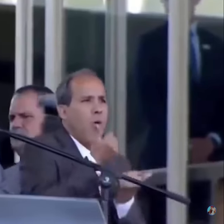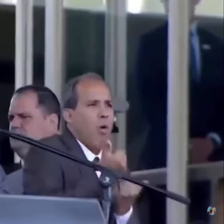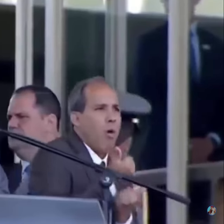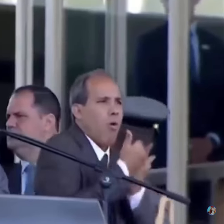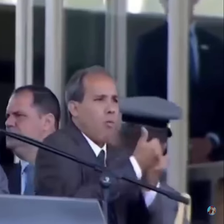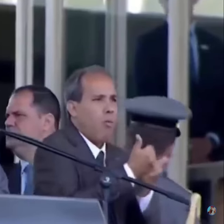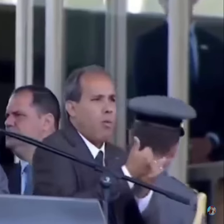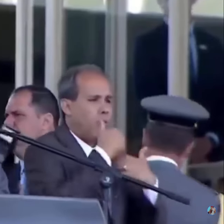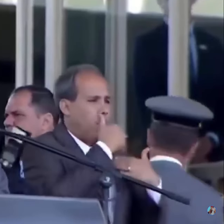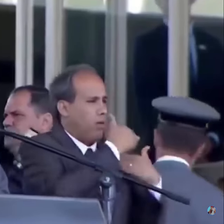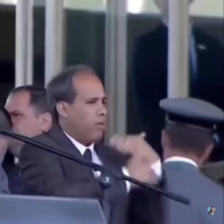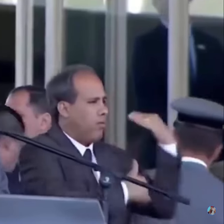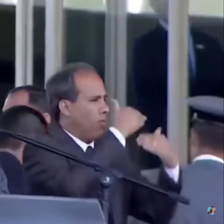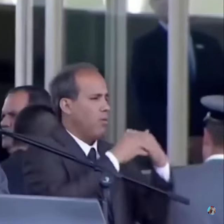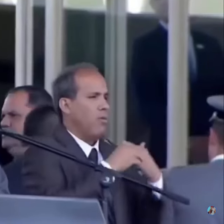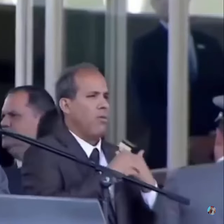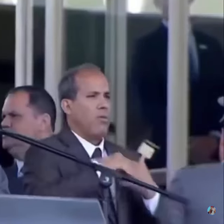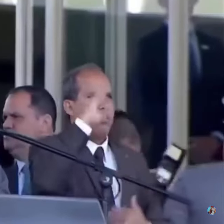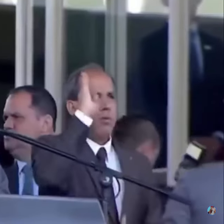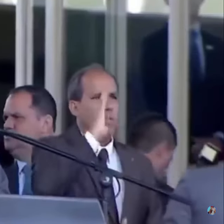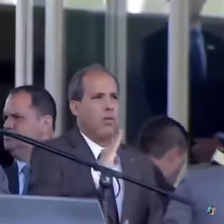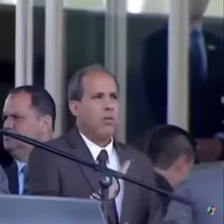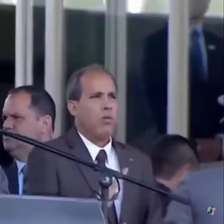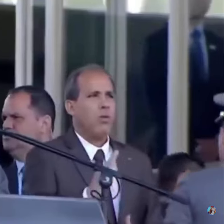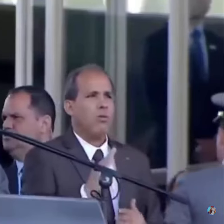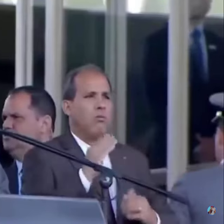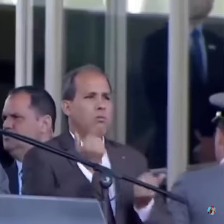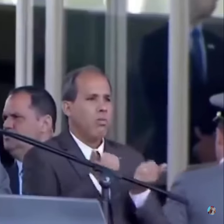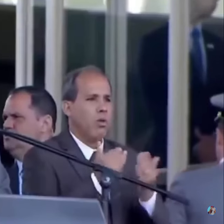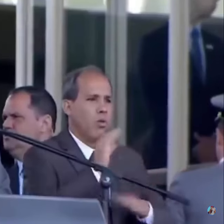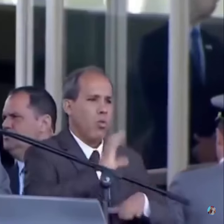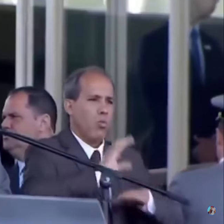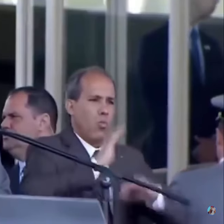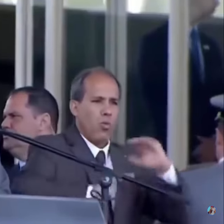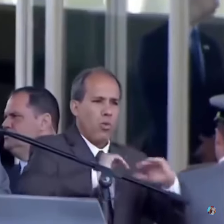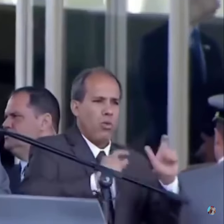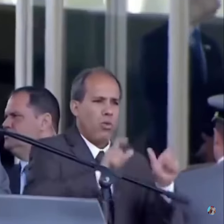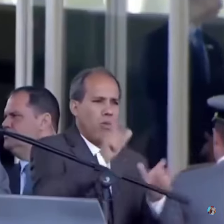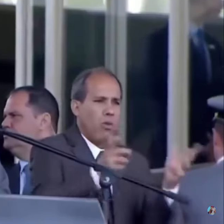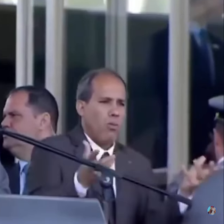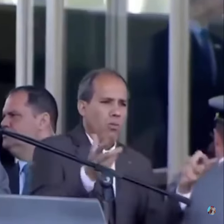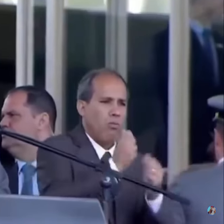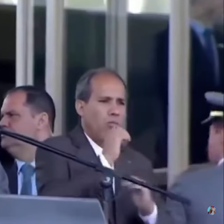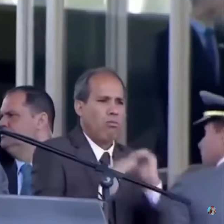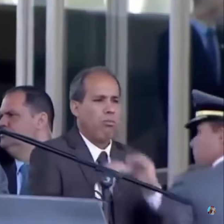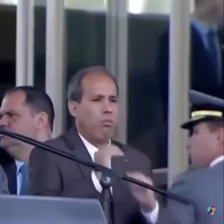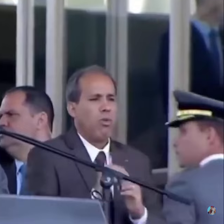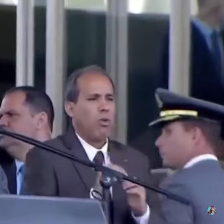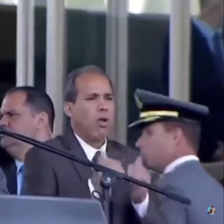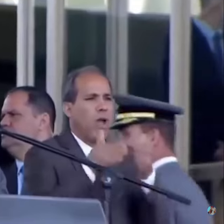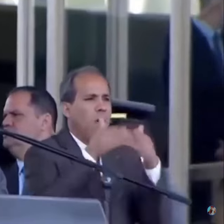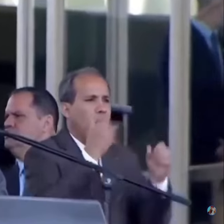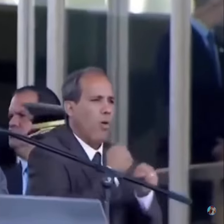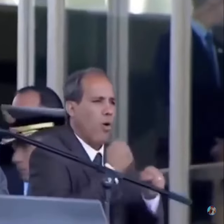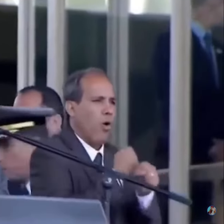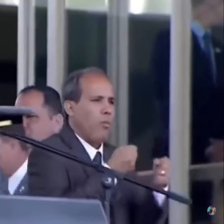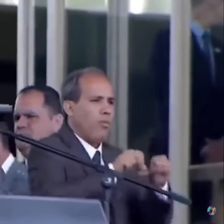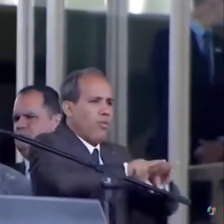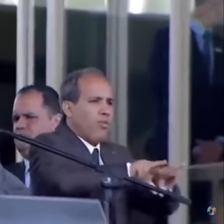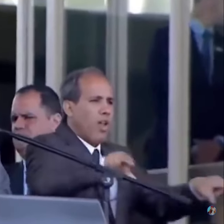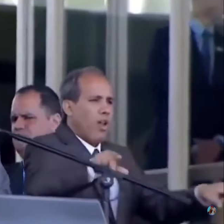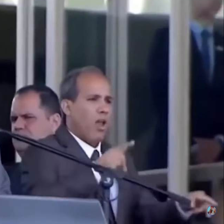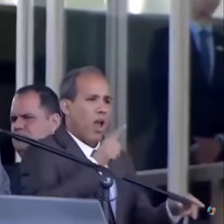o desenvolvimento nacional, qualificando profissionais, abrindo estradas e ferrovias, revitalizando